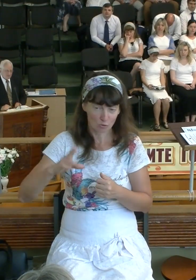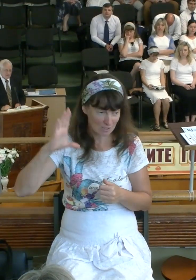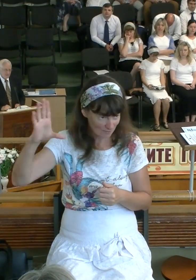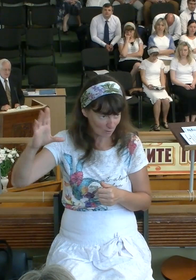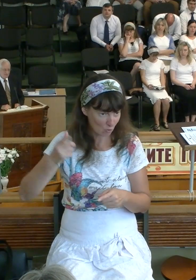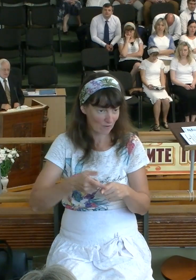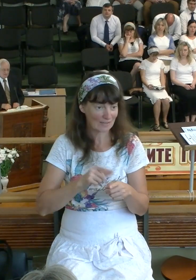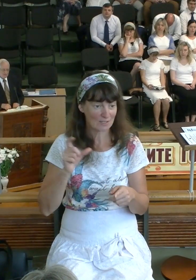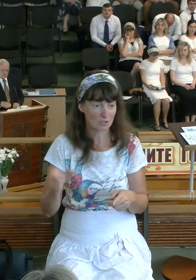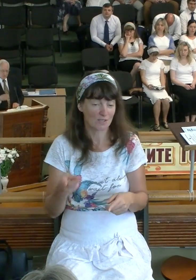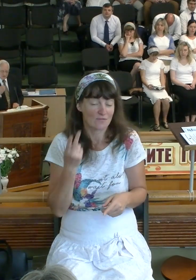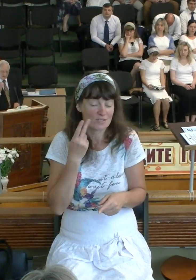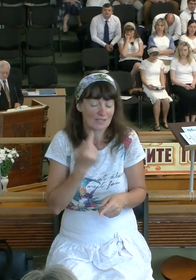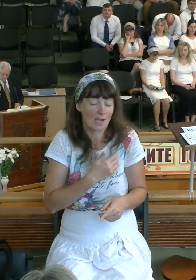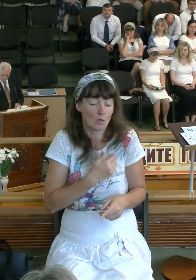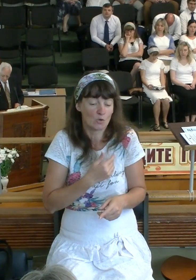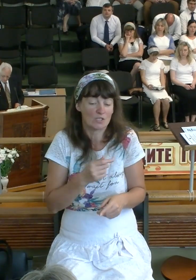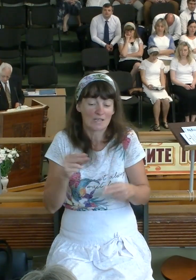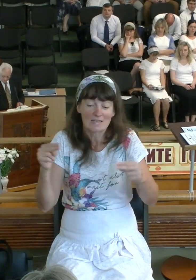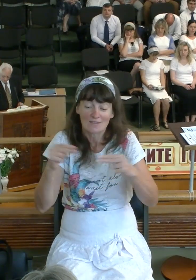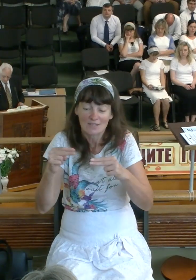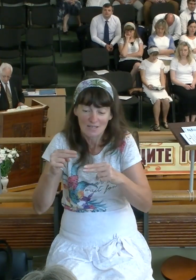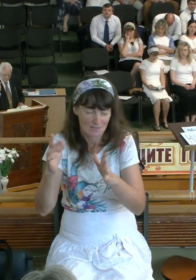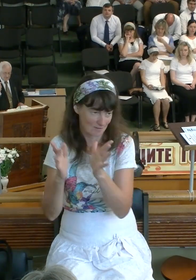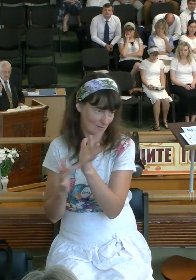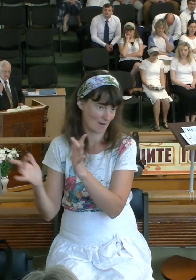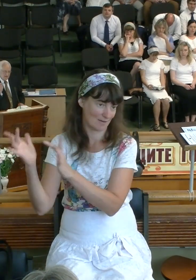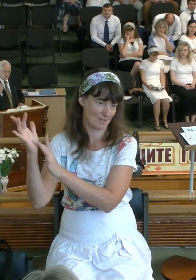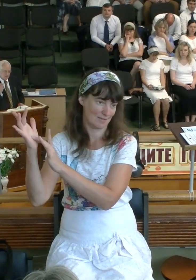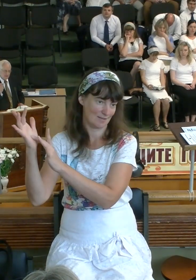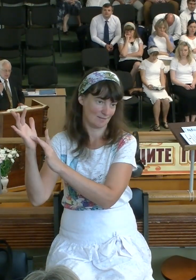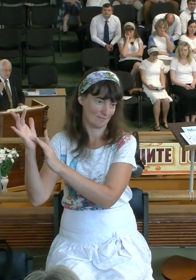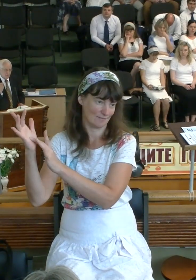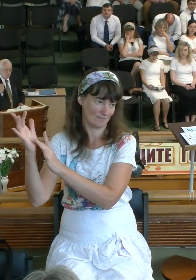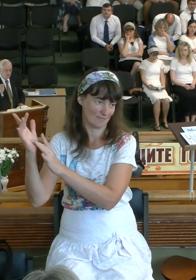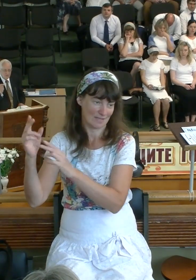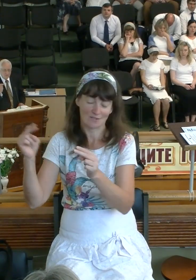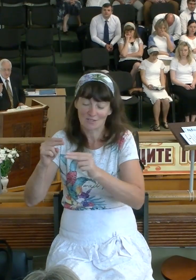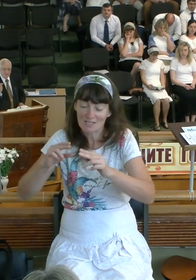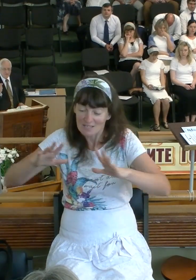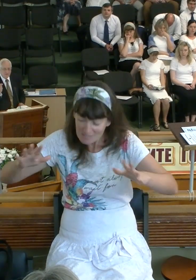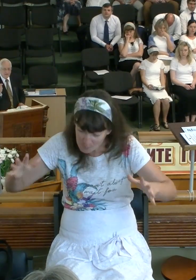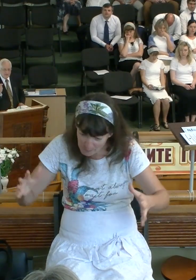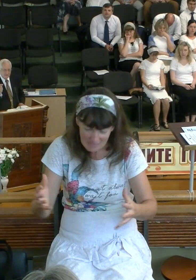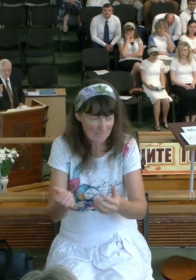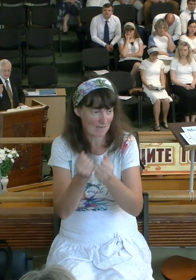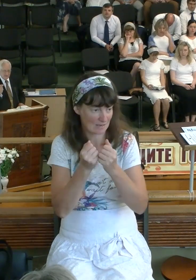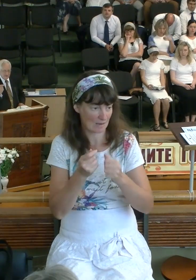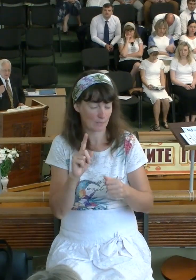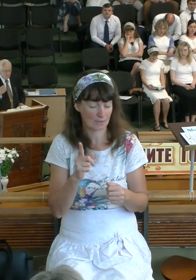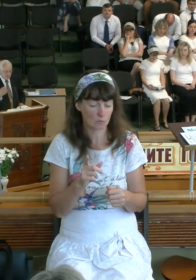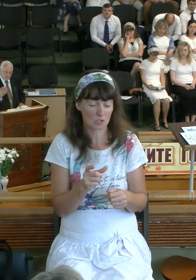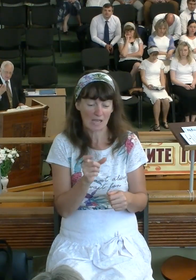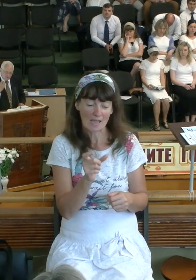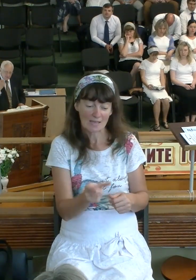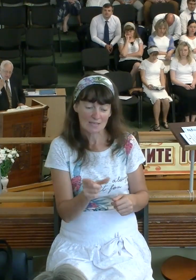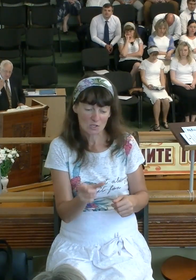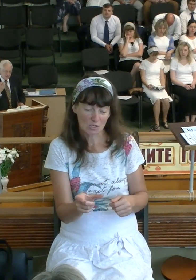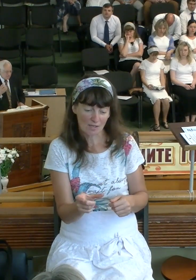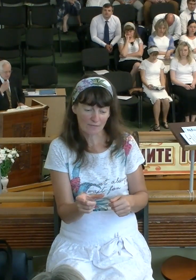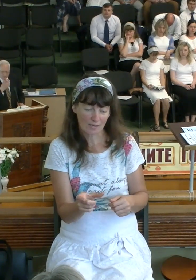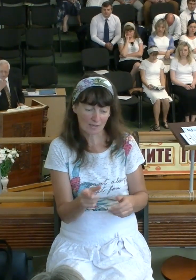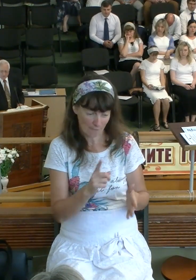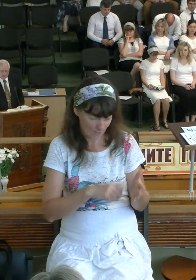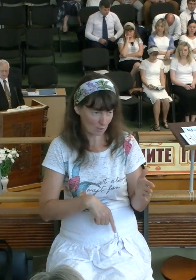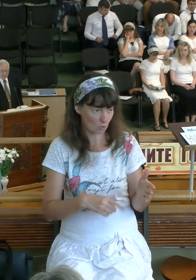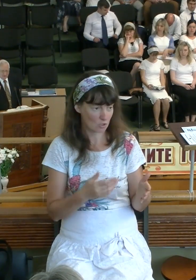Братья и сестры, Дух Христов, мы читали сегодня, это Дух усыновления. Мы